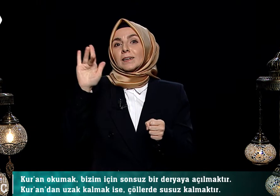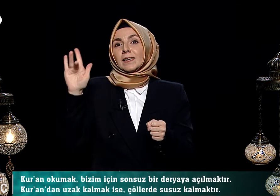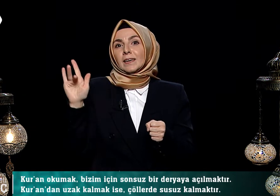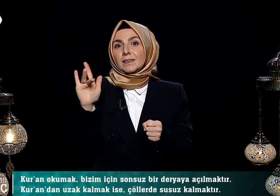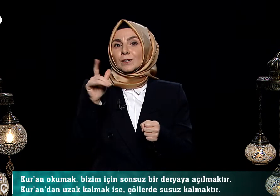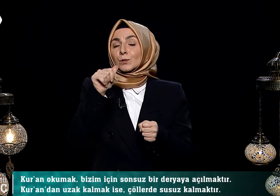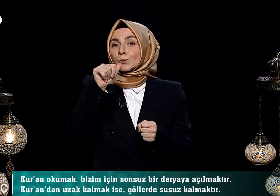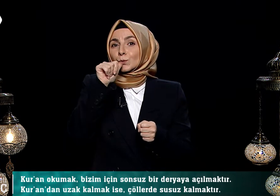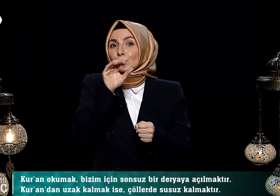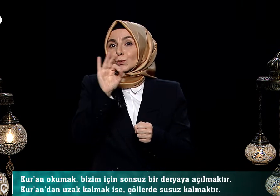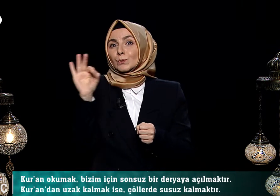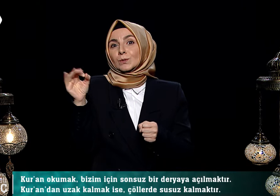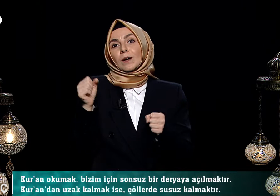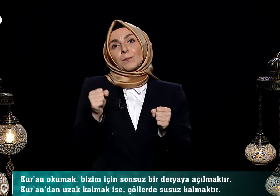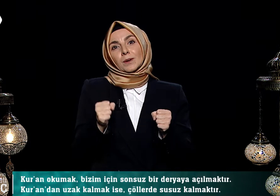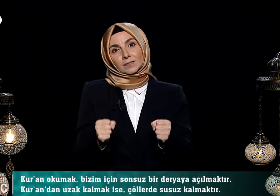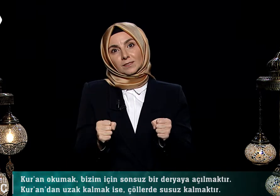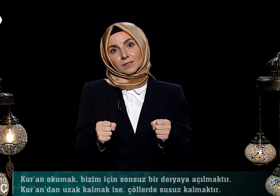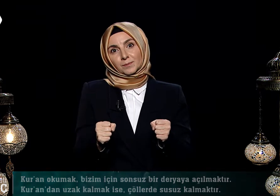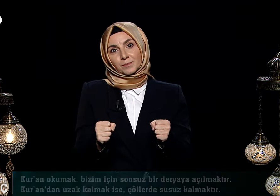çöllerde susuz kalmaktır.